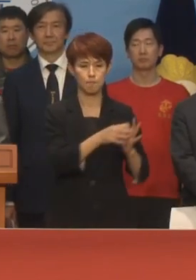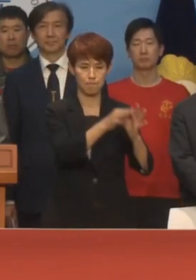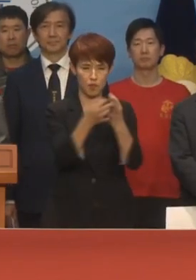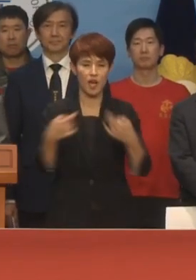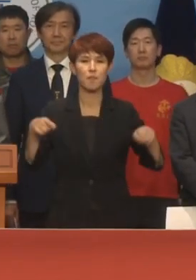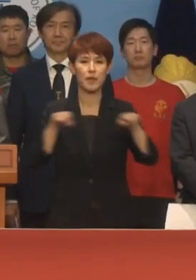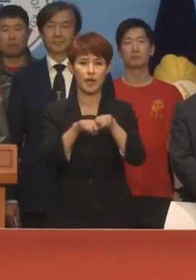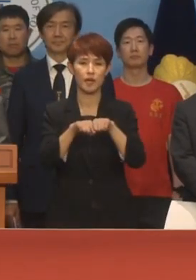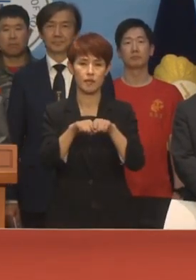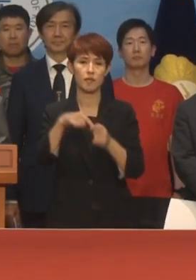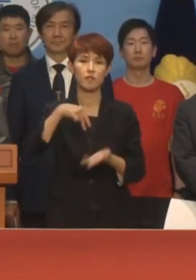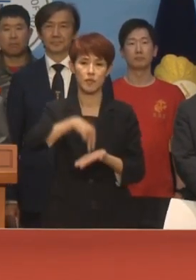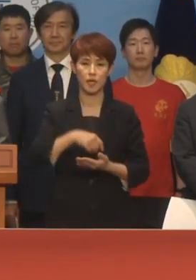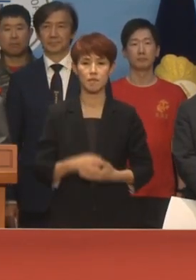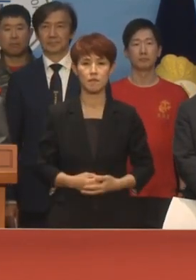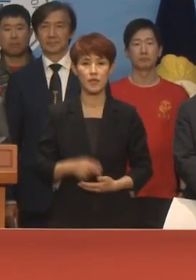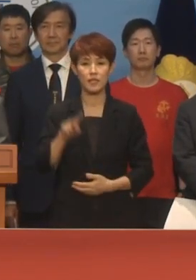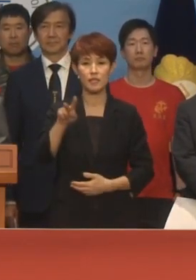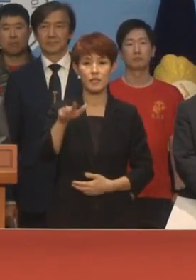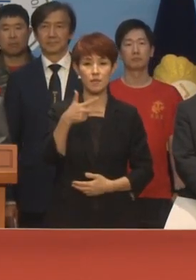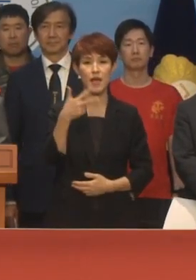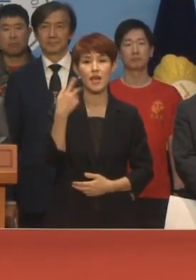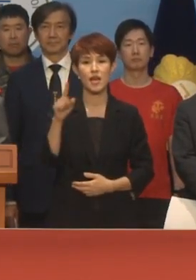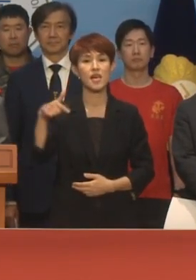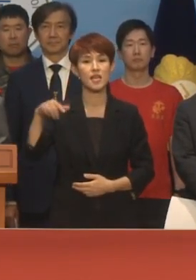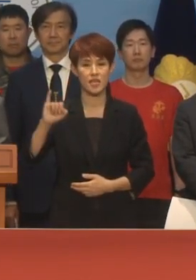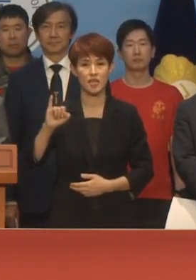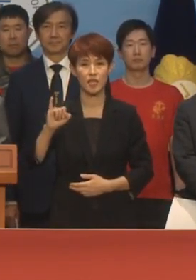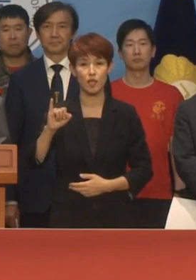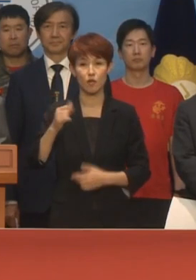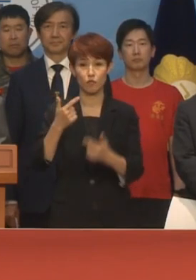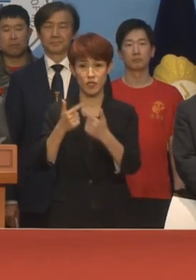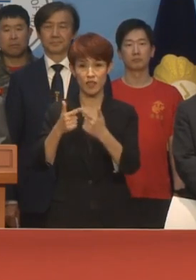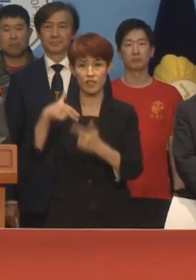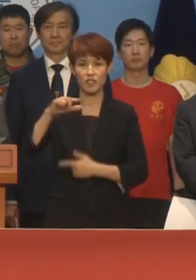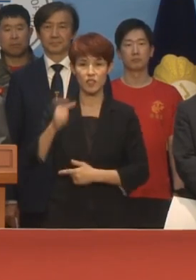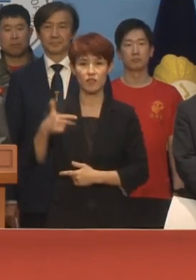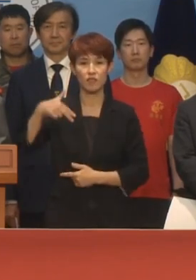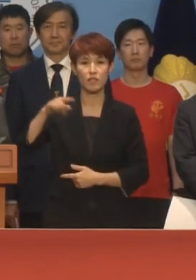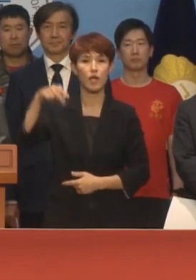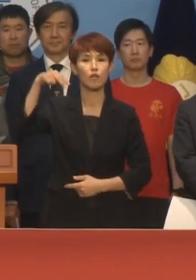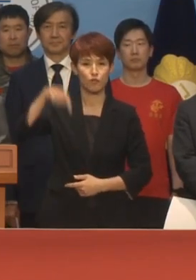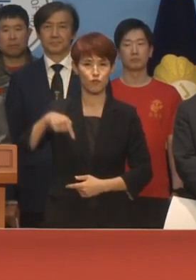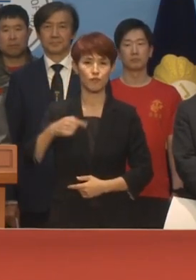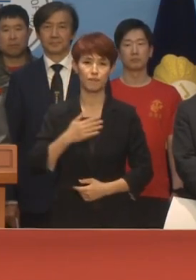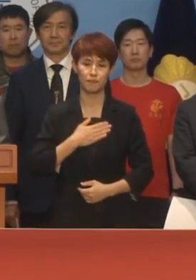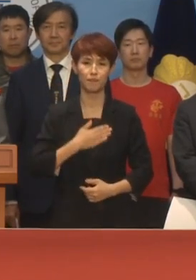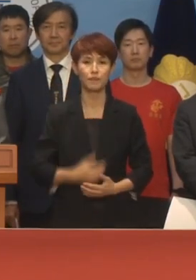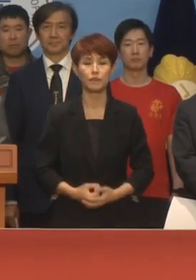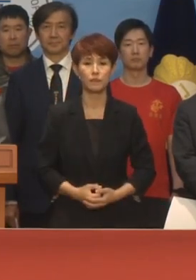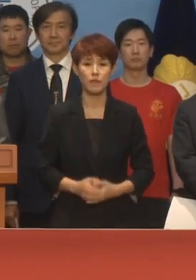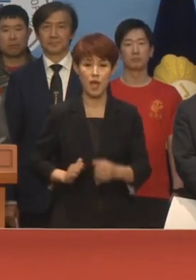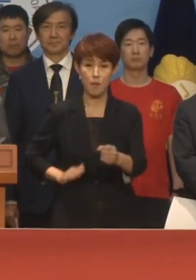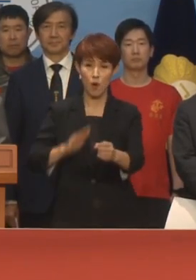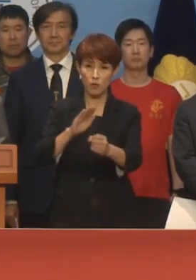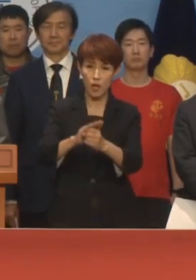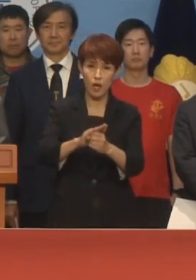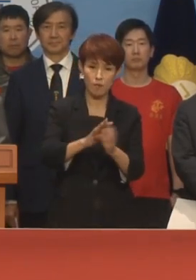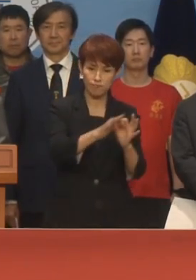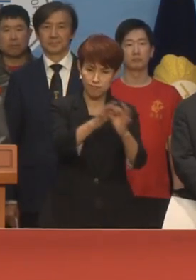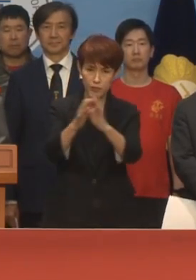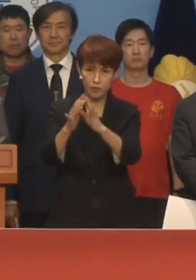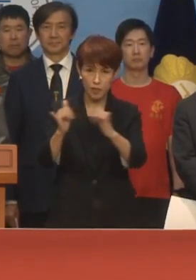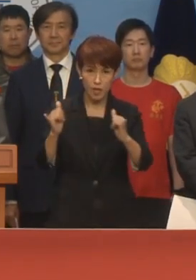섰습니다. 해병대 701기 부산 북구의 전재수 국회의원입니다. 해병대